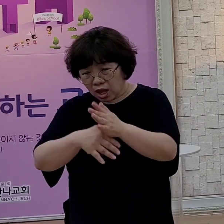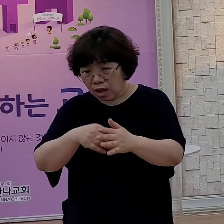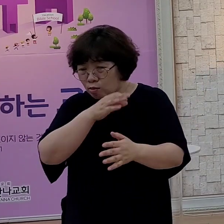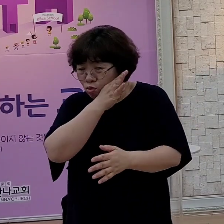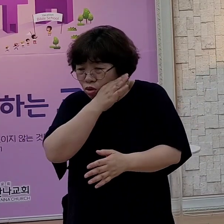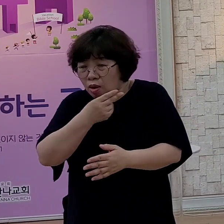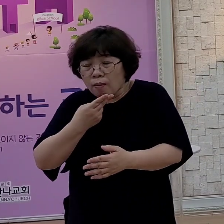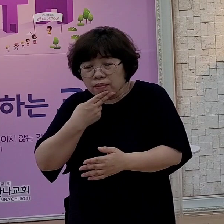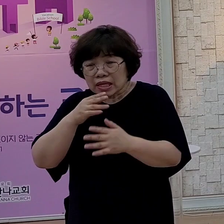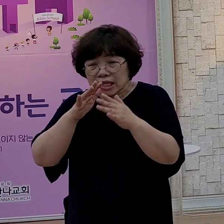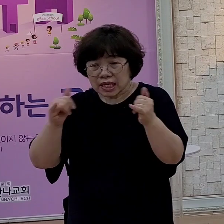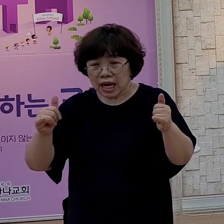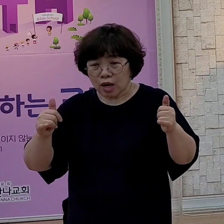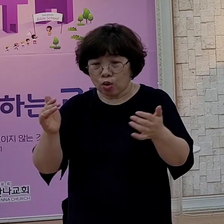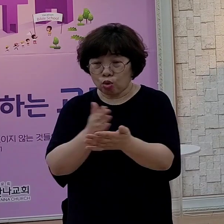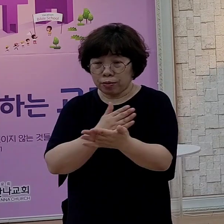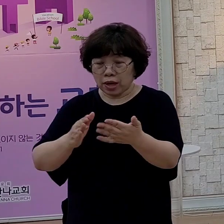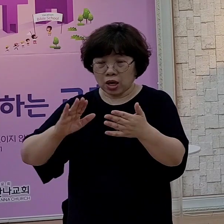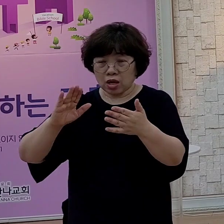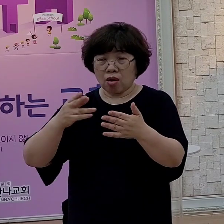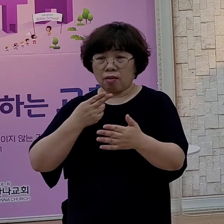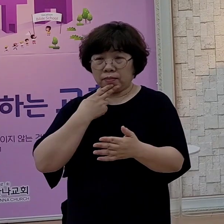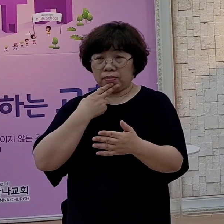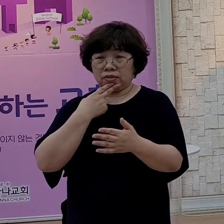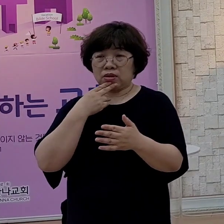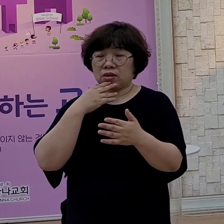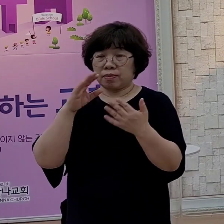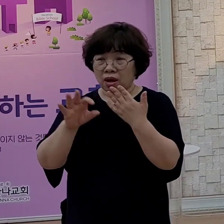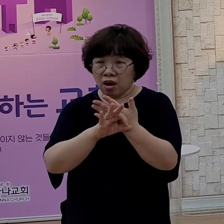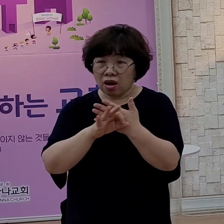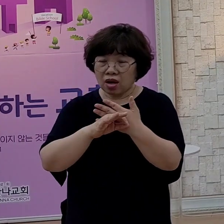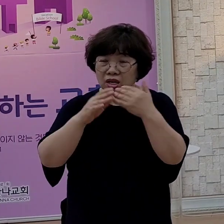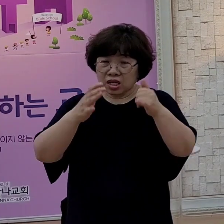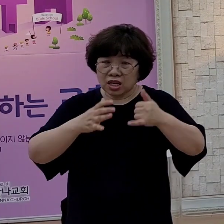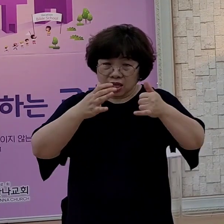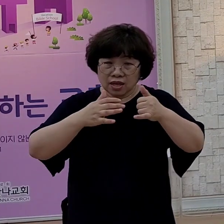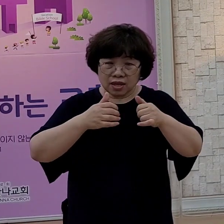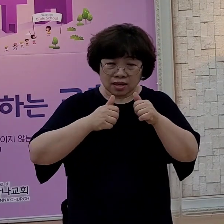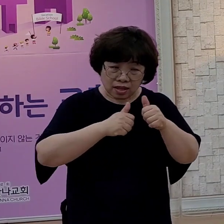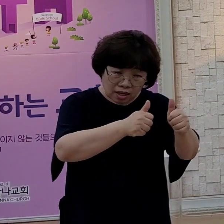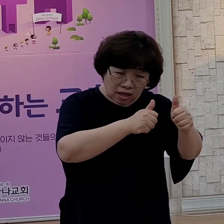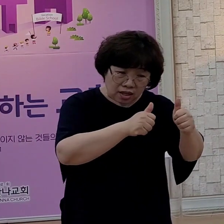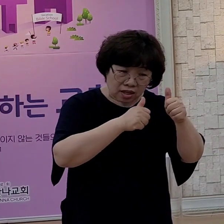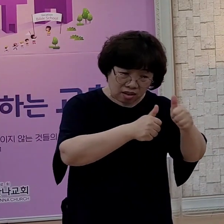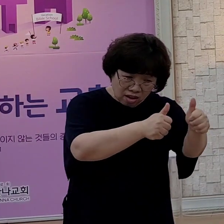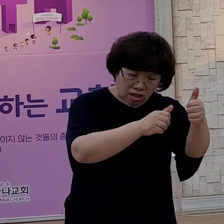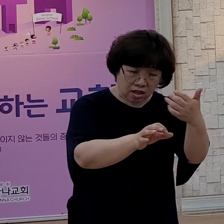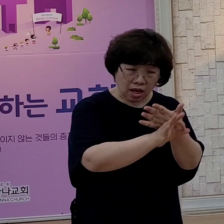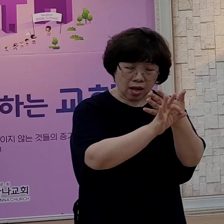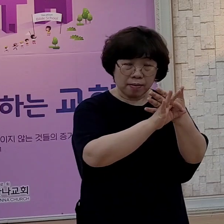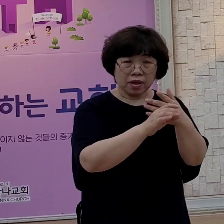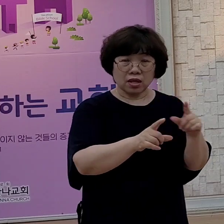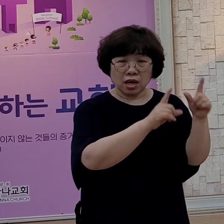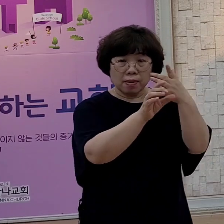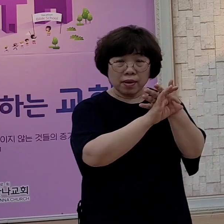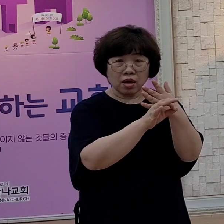그런 사람으로 구별된 삶을 살지 않으면, 세상이 가는 길을 쫓아가다 살면 우리 다 죽는다는